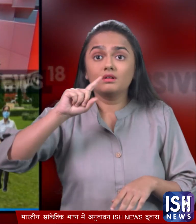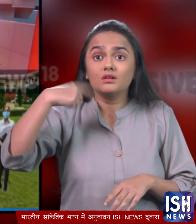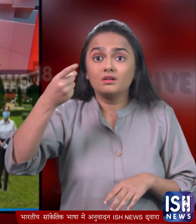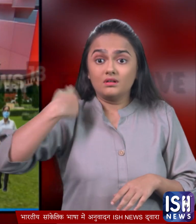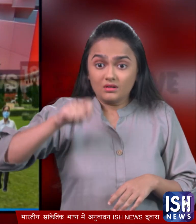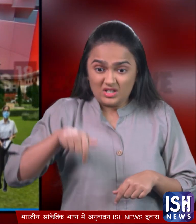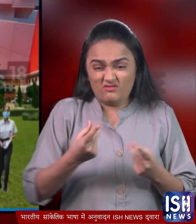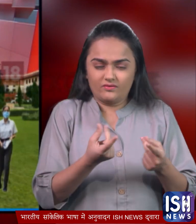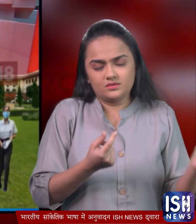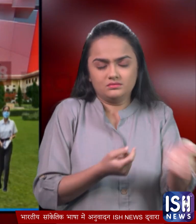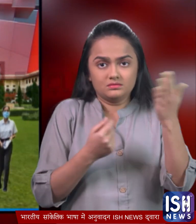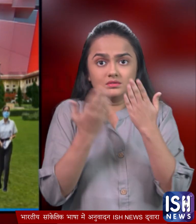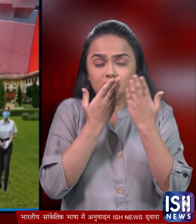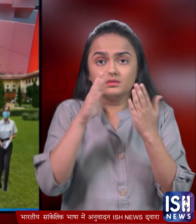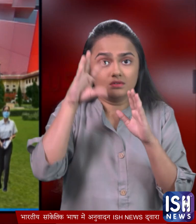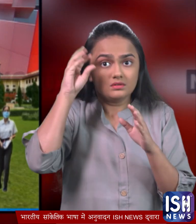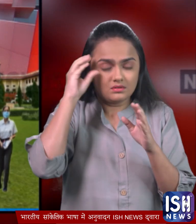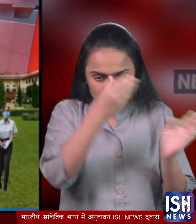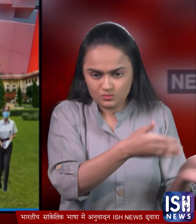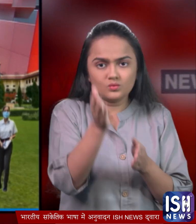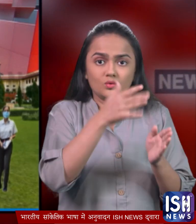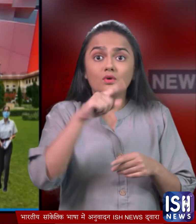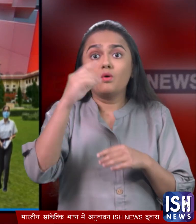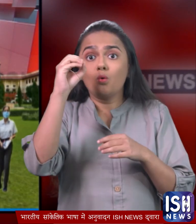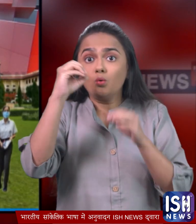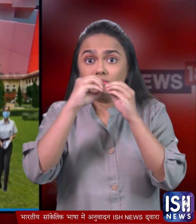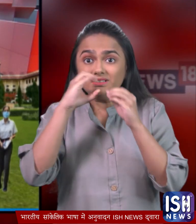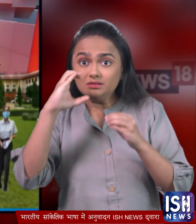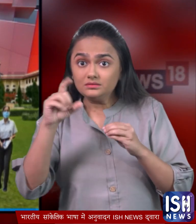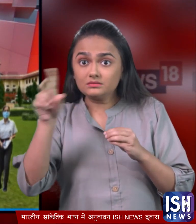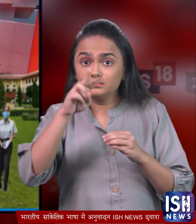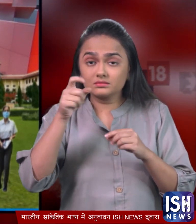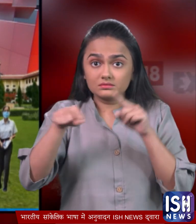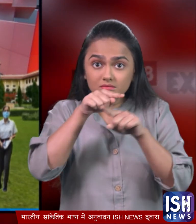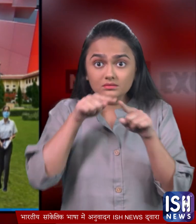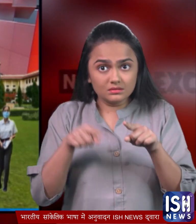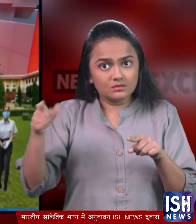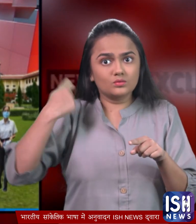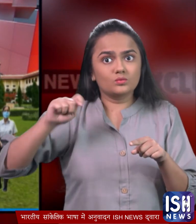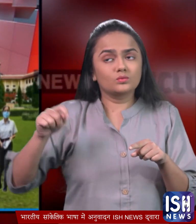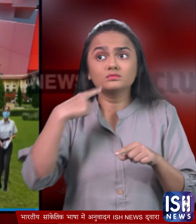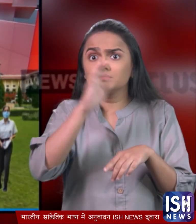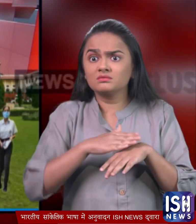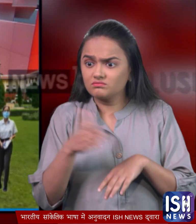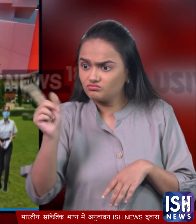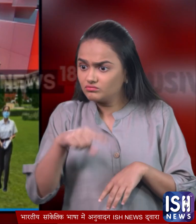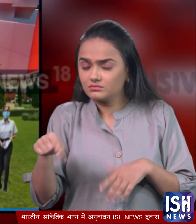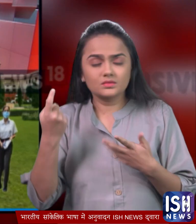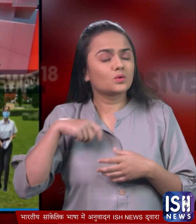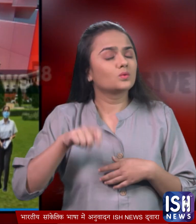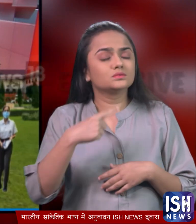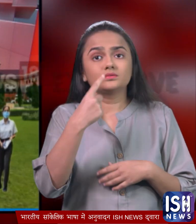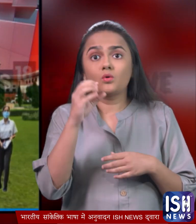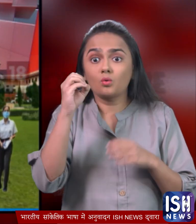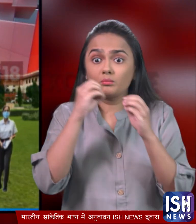के लिए मेडिकल कॉलेजों में दाखिला शुरू हो जाएगा। इसके अलावा ओबीसी कैटेगरी के 27% आरक्षण को भी कोर्ट में चुनौती दी गई थी,